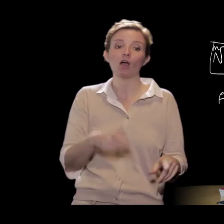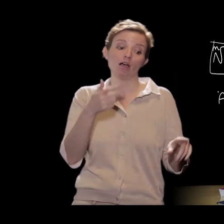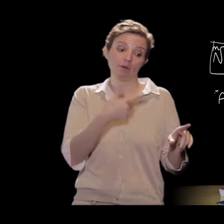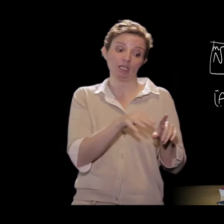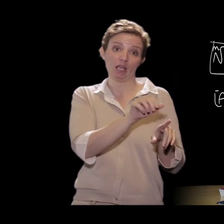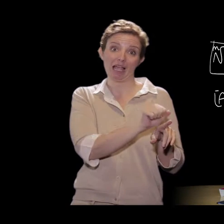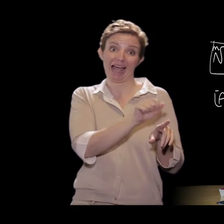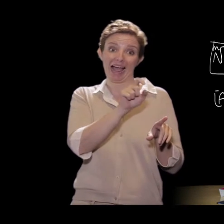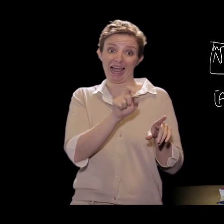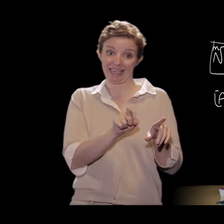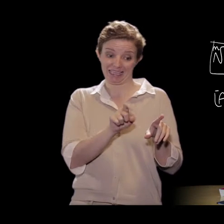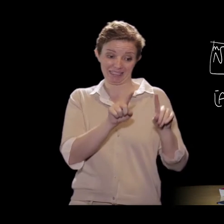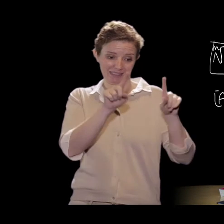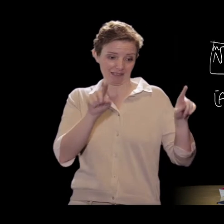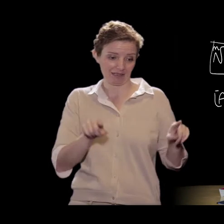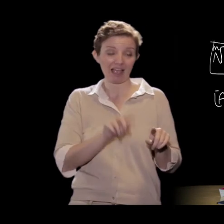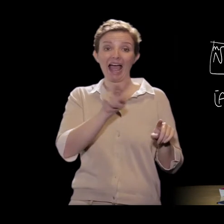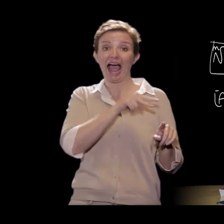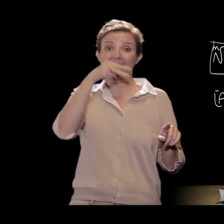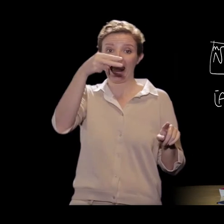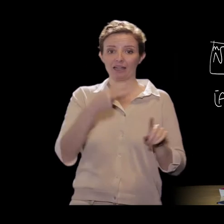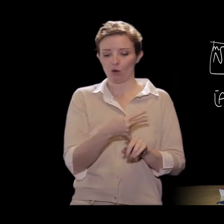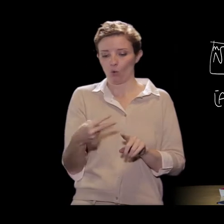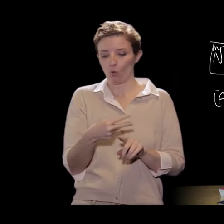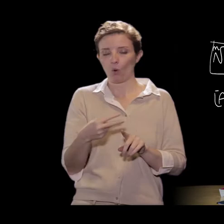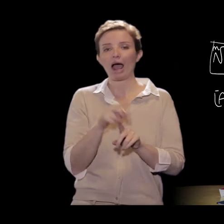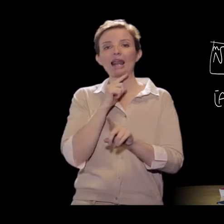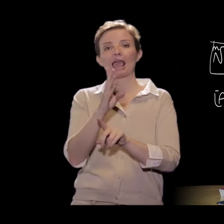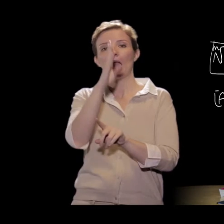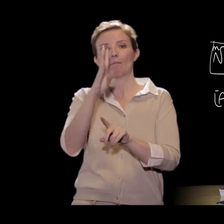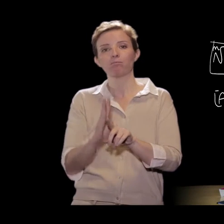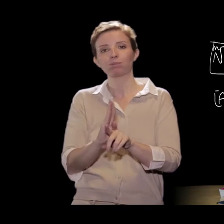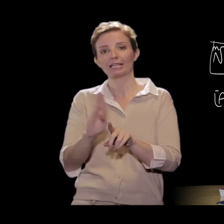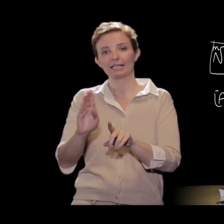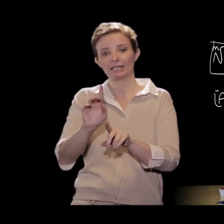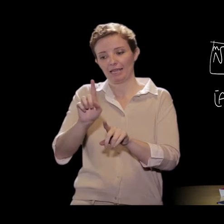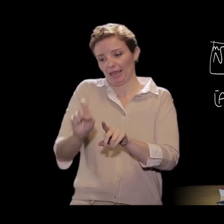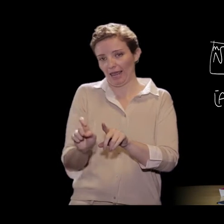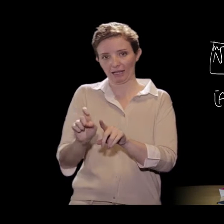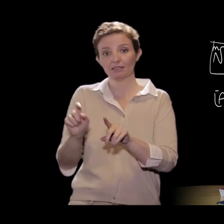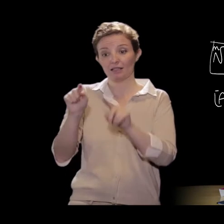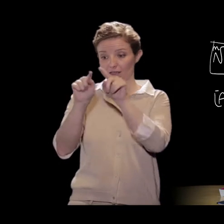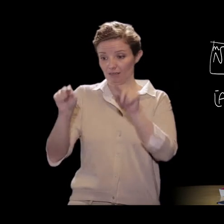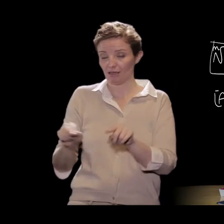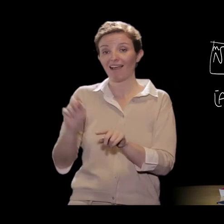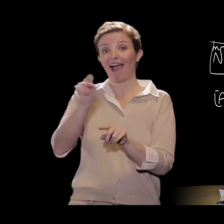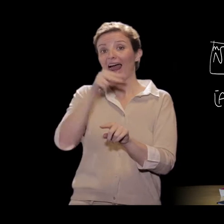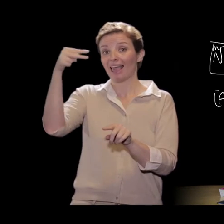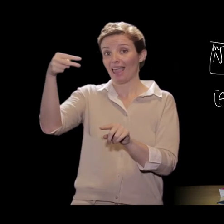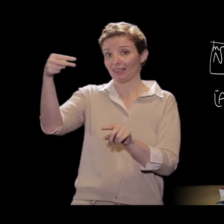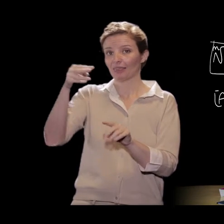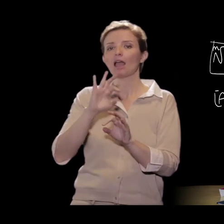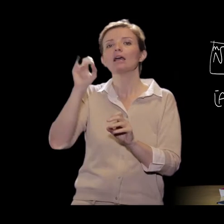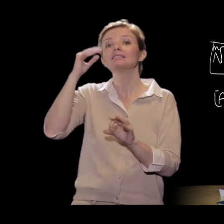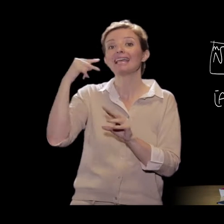Ax all n = X alla n nel caso in cui